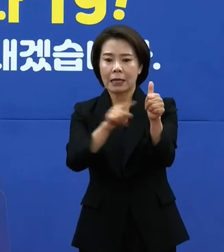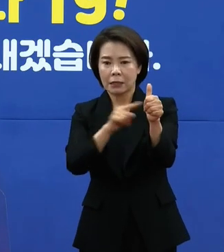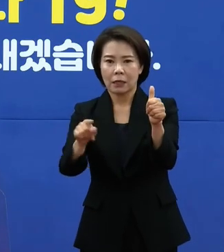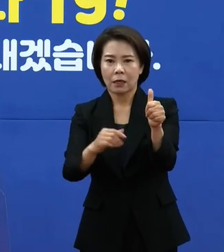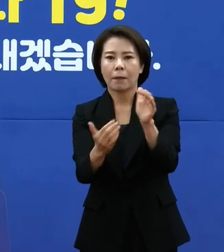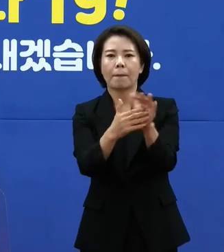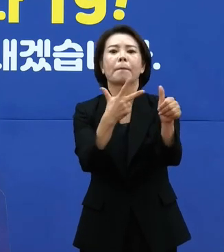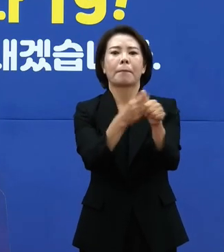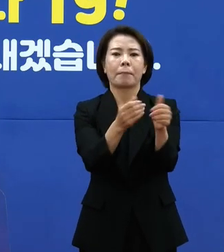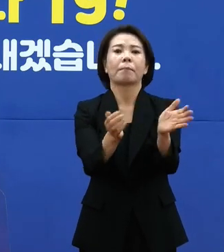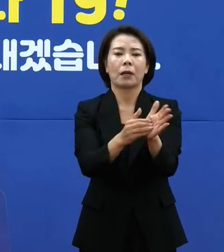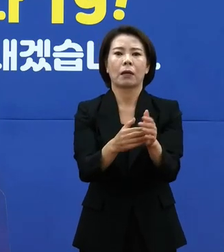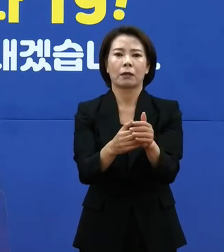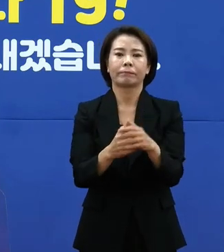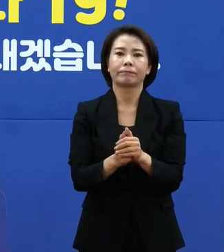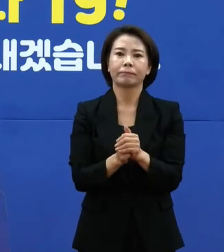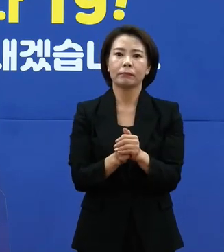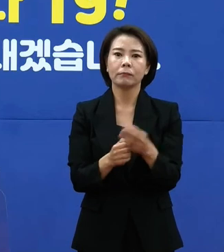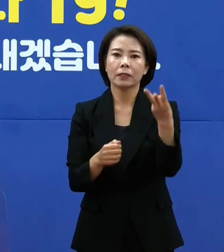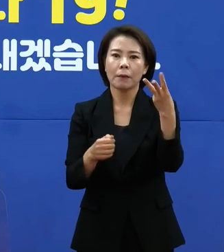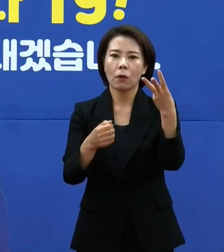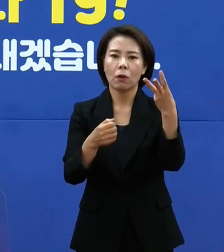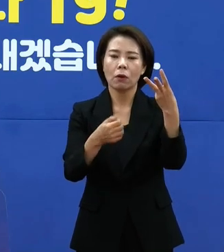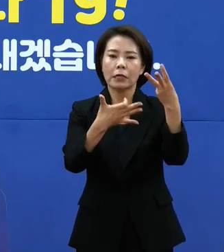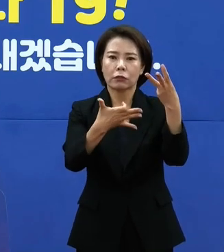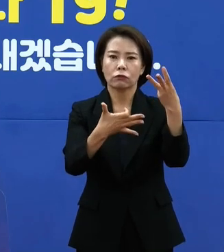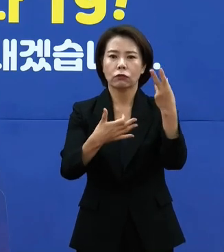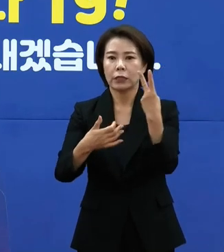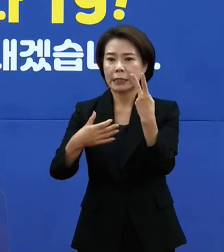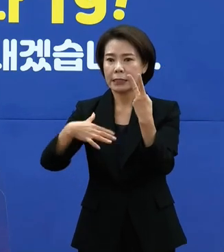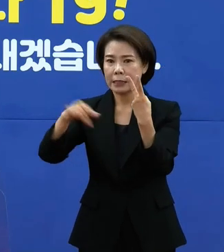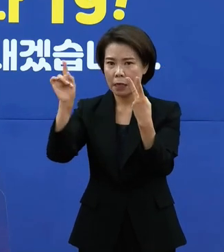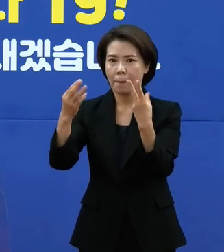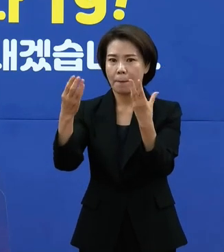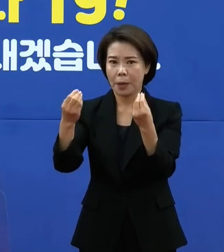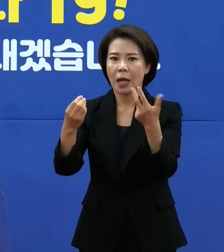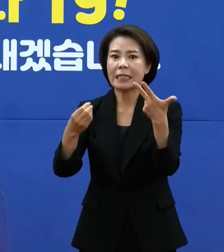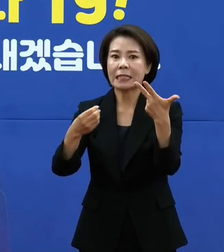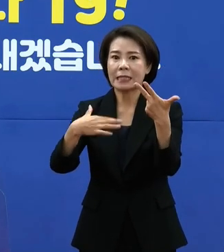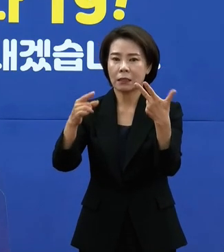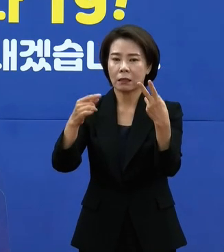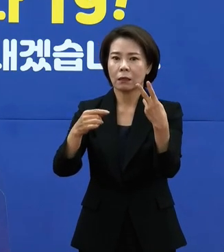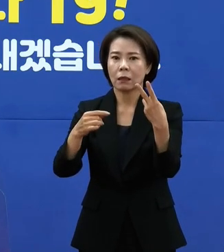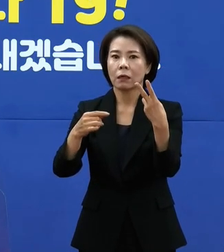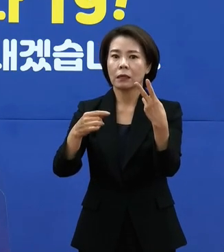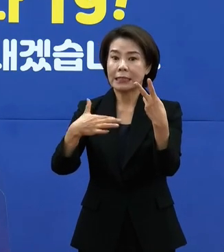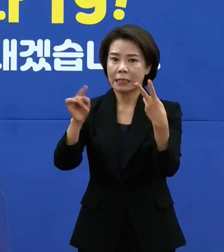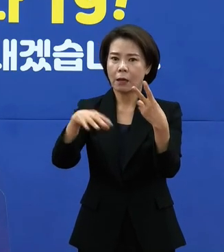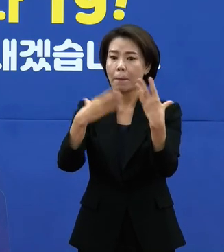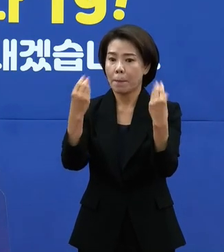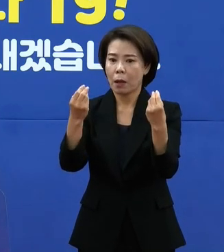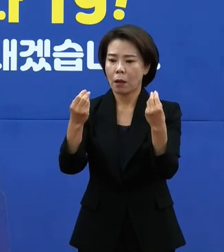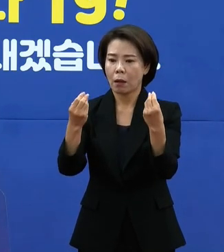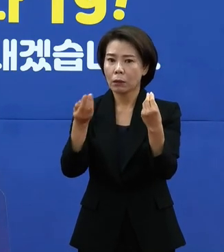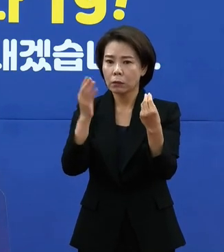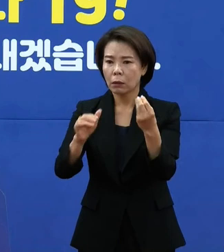확인되었습니다. 지난 3월 19일 1차 접종을 한 뒤 6월 13일 2차 접종을 완료했지만